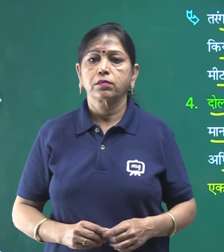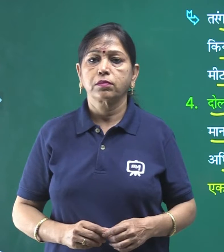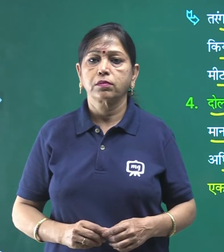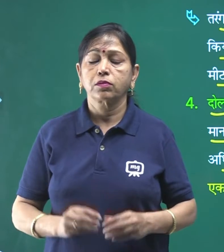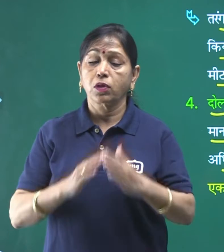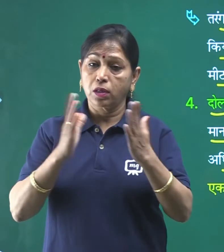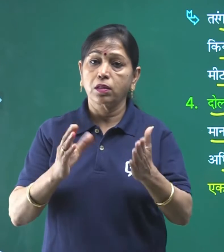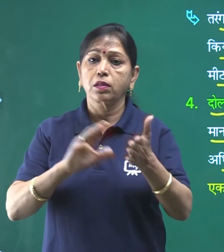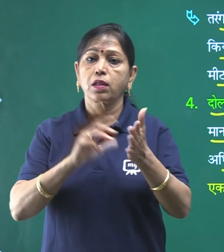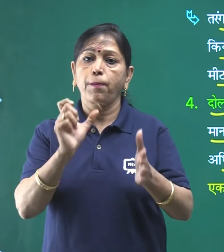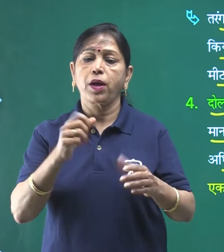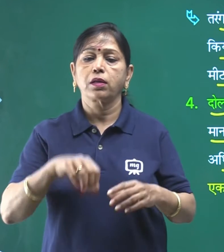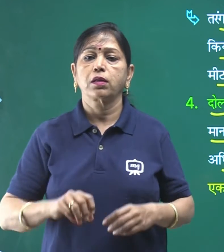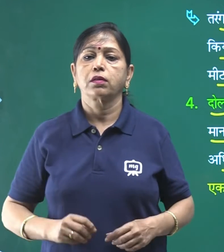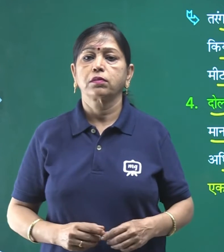अधिकतम मान के